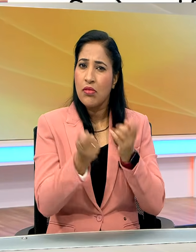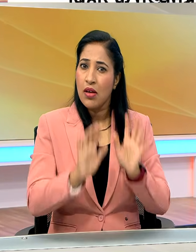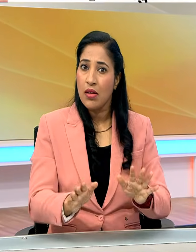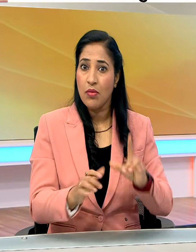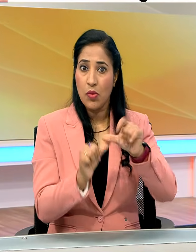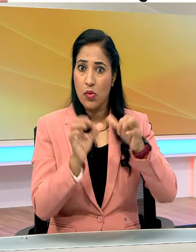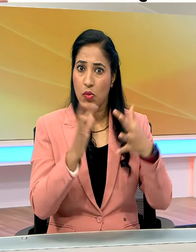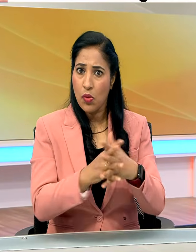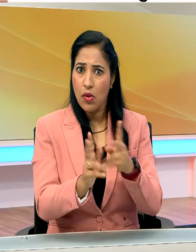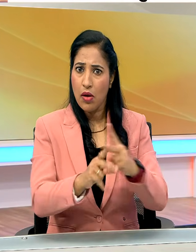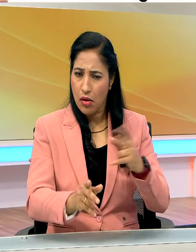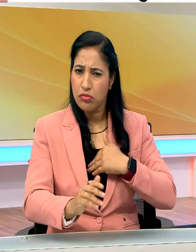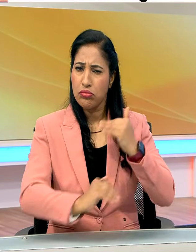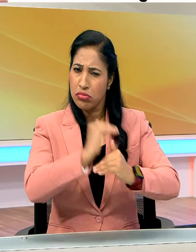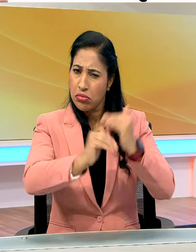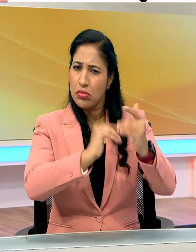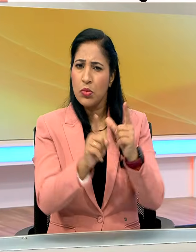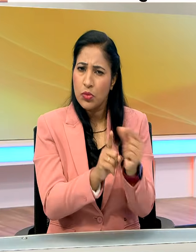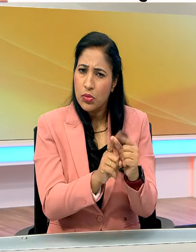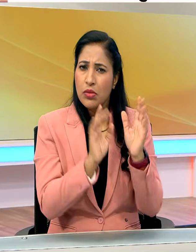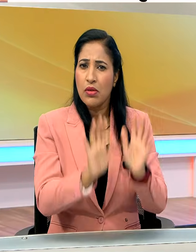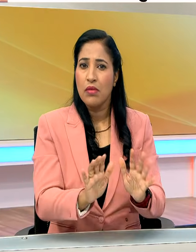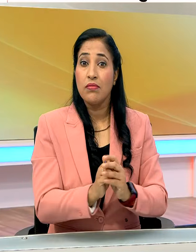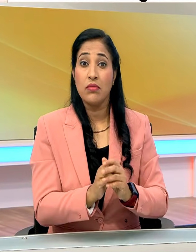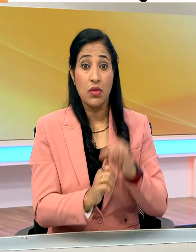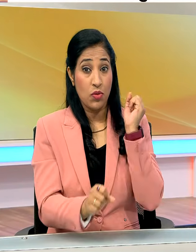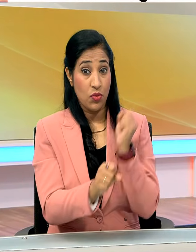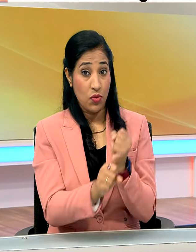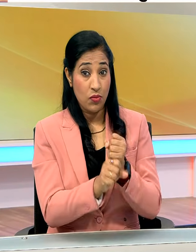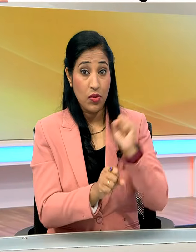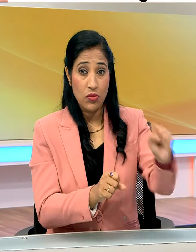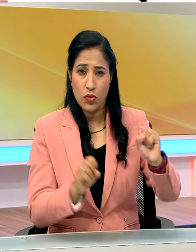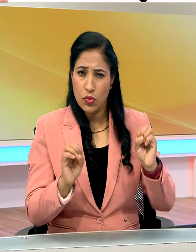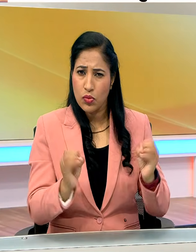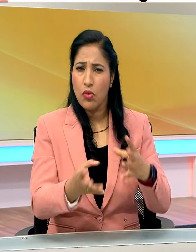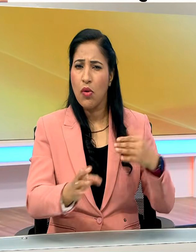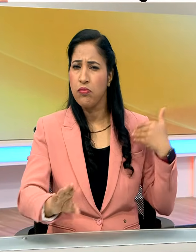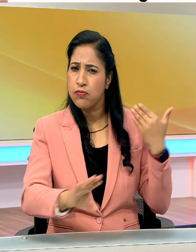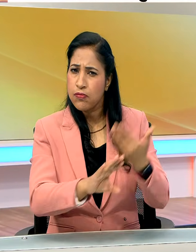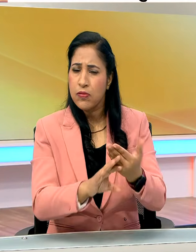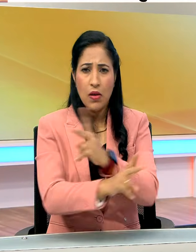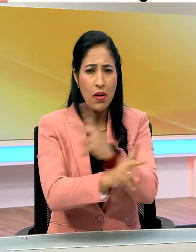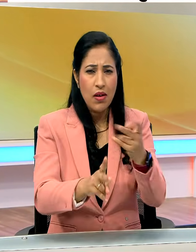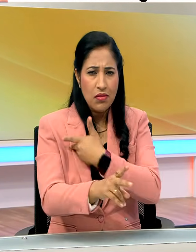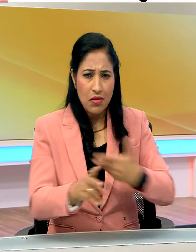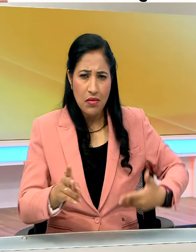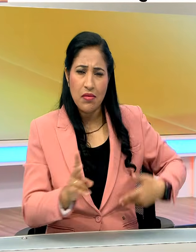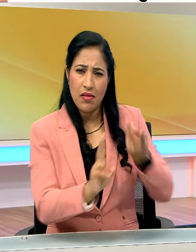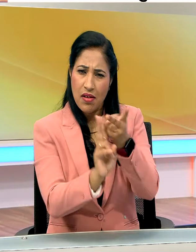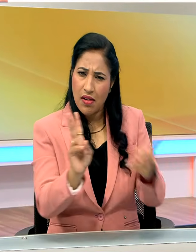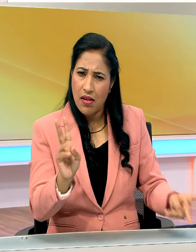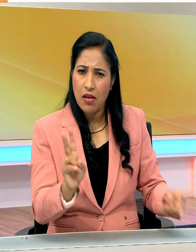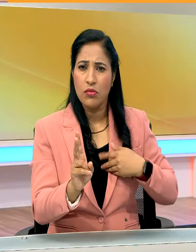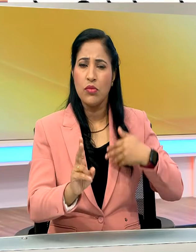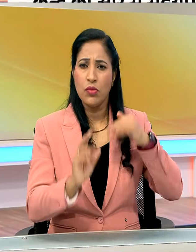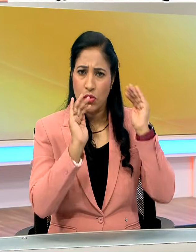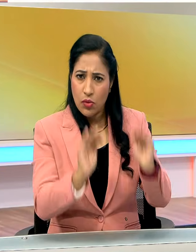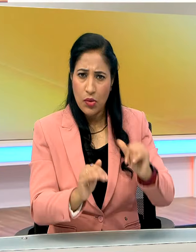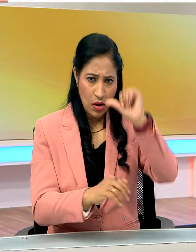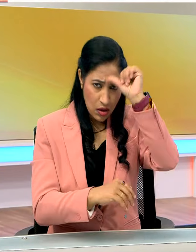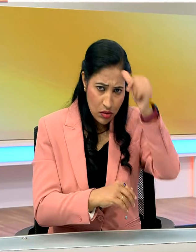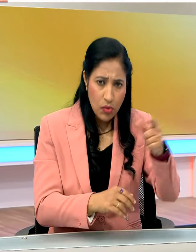हम लगातार विकास के काम में लगे हुए हैं। सरकार ने शुरू से ही सभी तबकों का विकास किया है, चाहे हिंदू